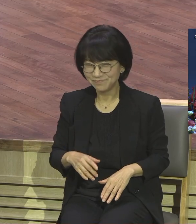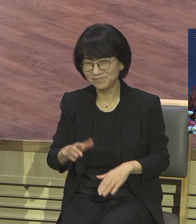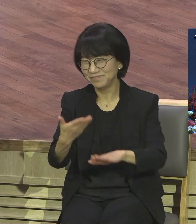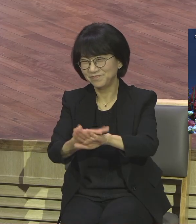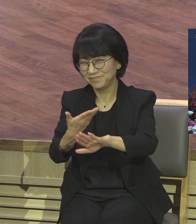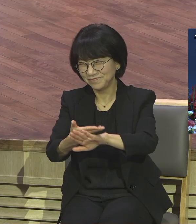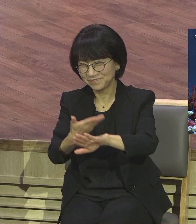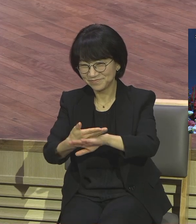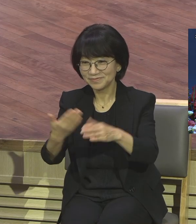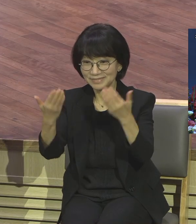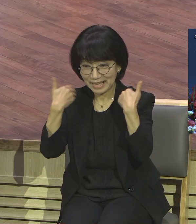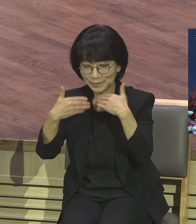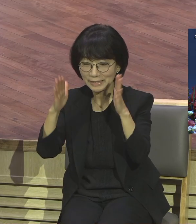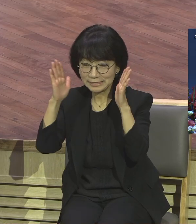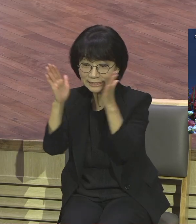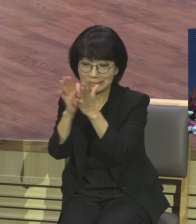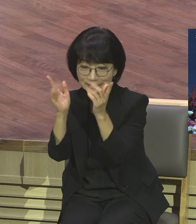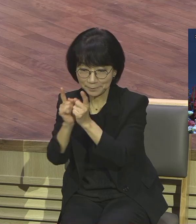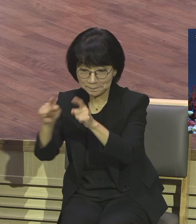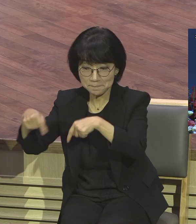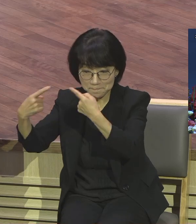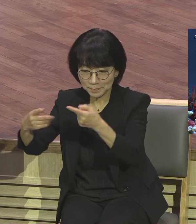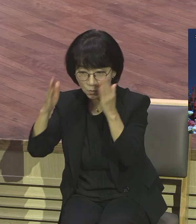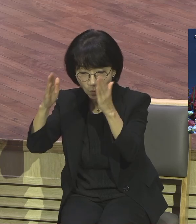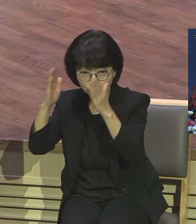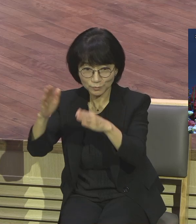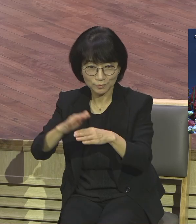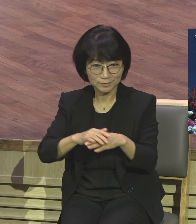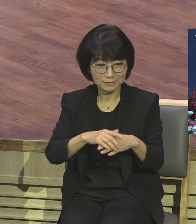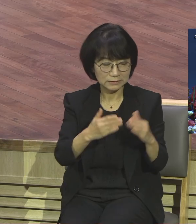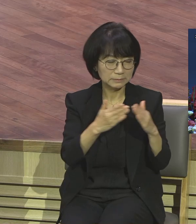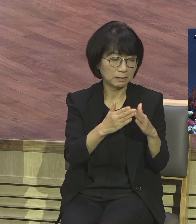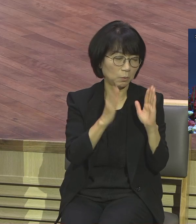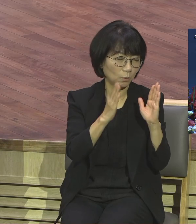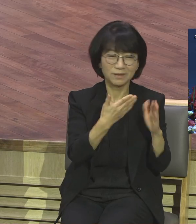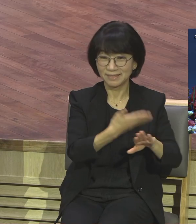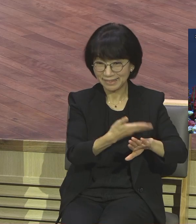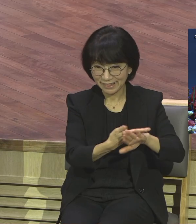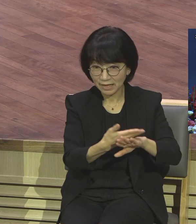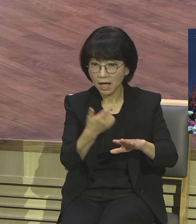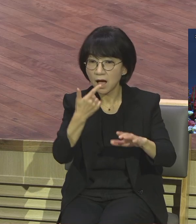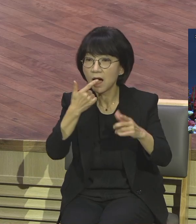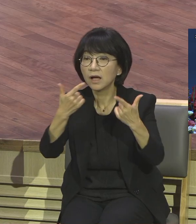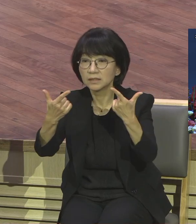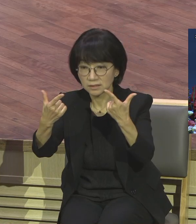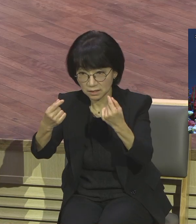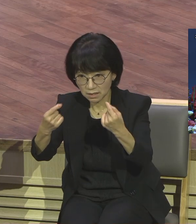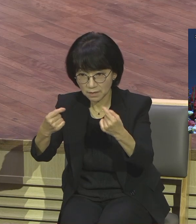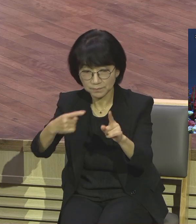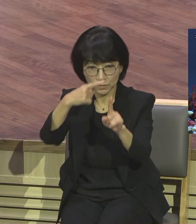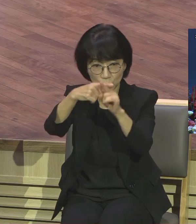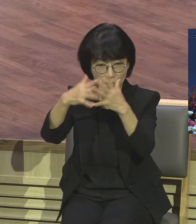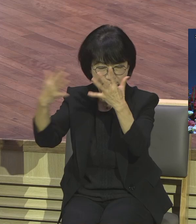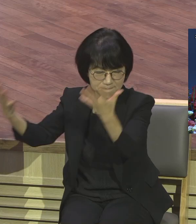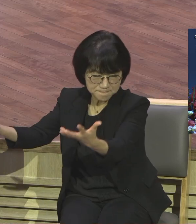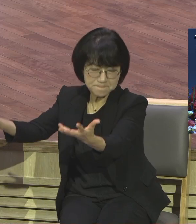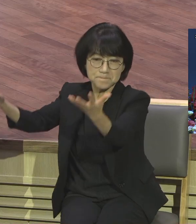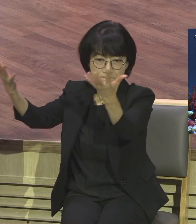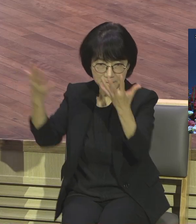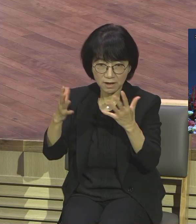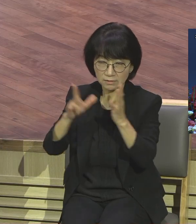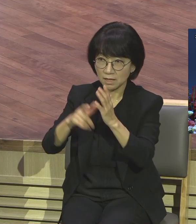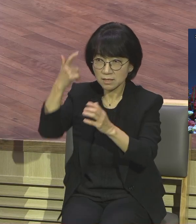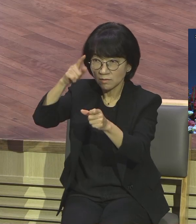다릅니다. 하나님 앞에 여러분 예배 중요성, 영적 현장의 변화, 영적의 다양성